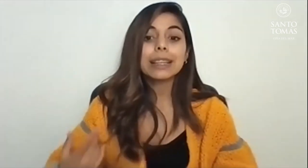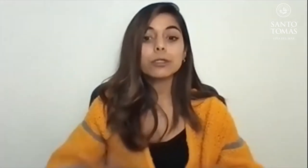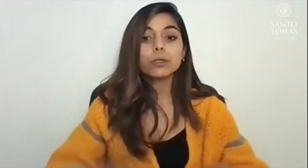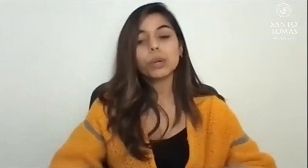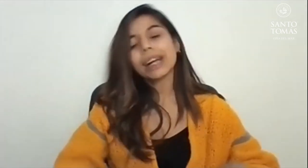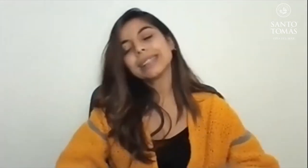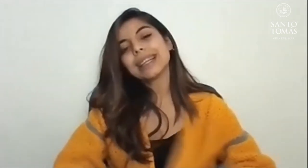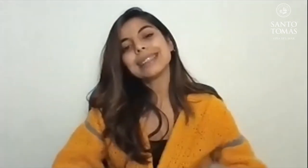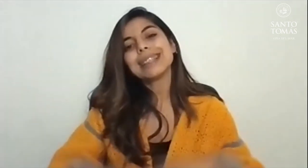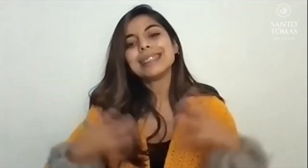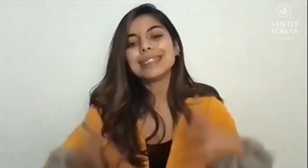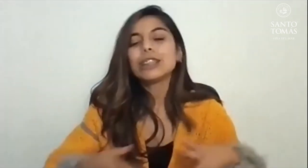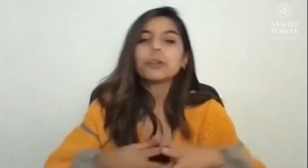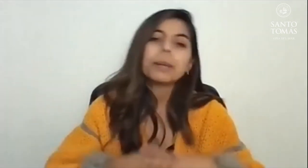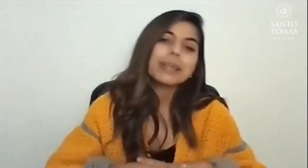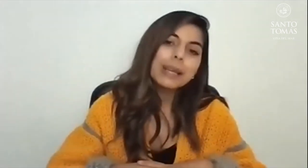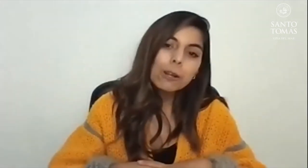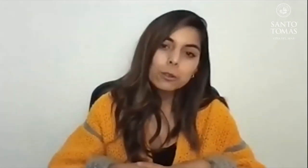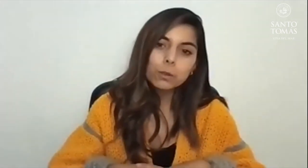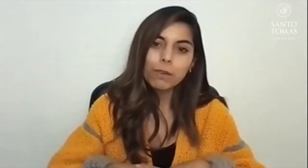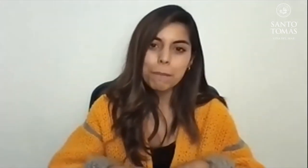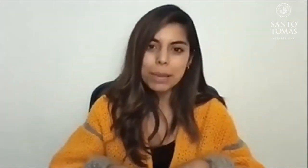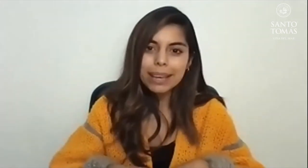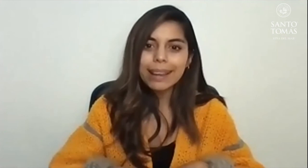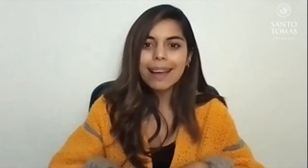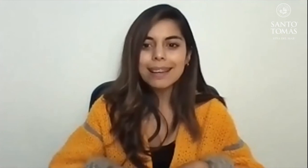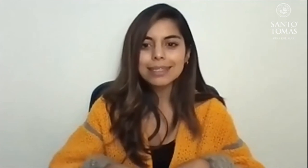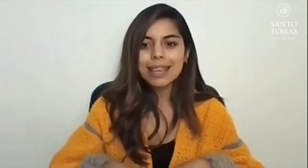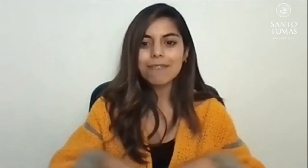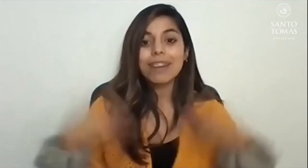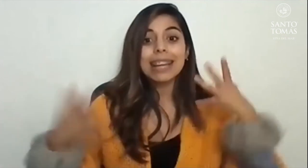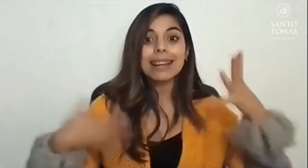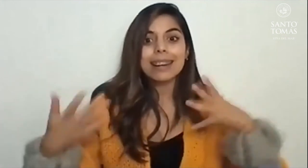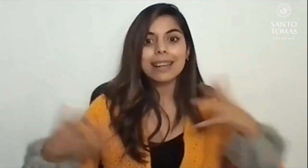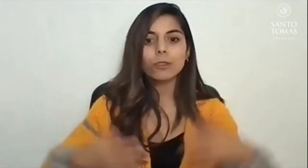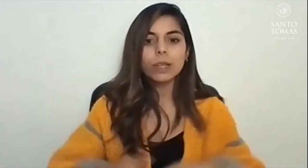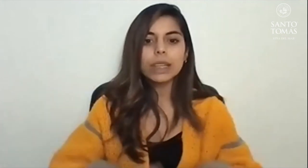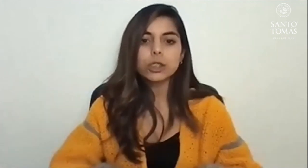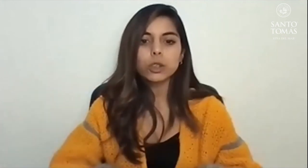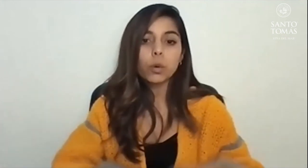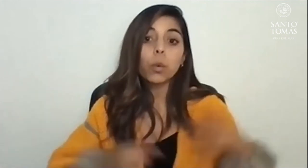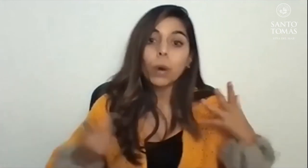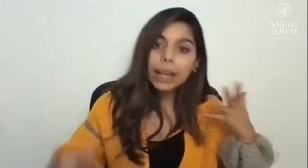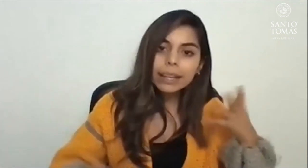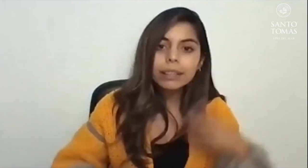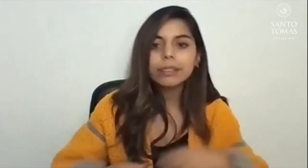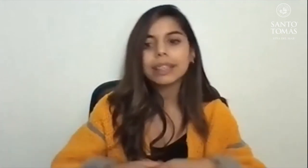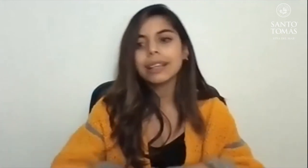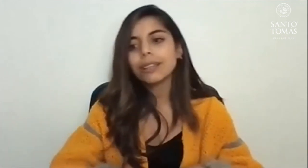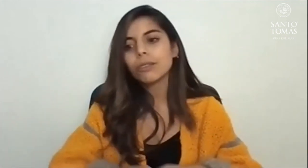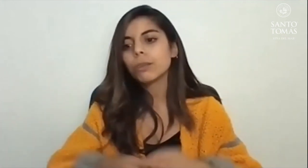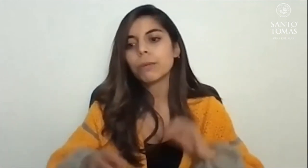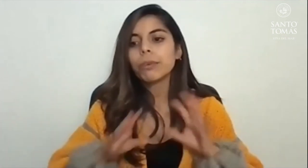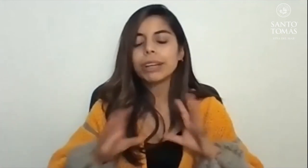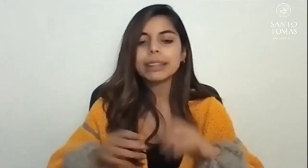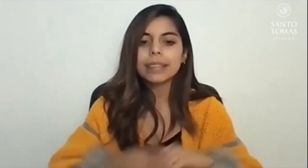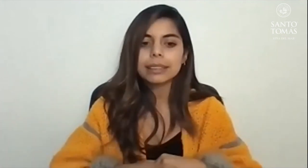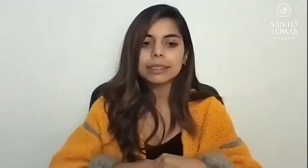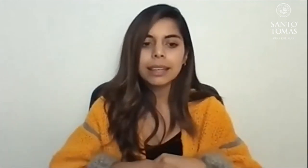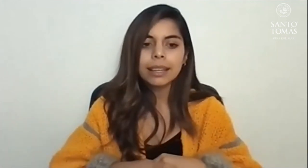sus casas, insisto, practiquen con sus familias, vayan narrando hechos, jueguen con ellos, es una muy buena instancia,